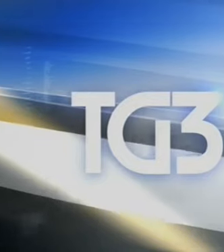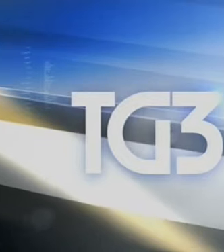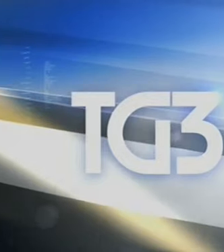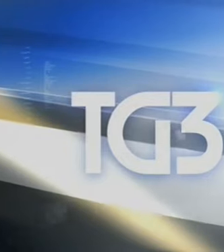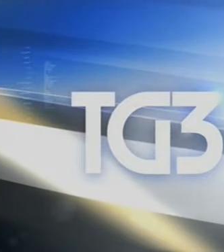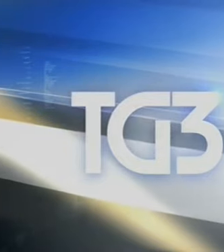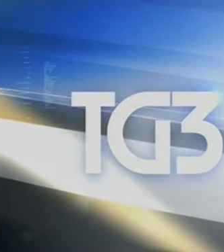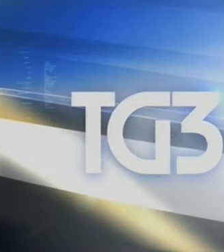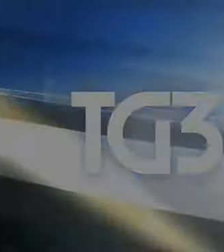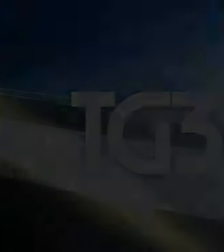o